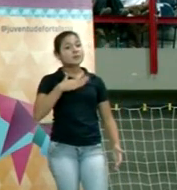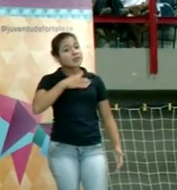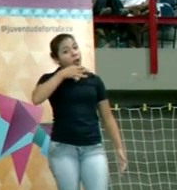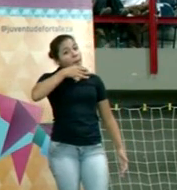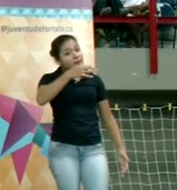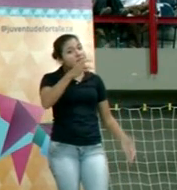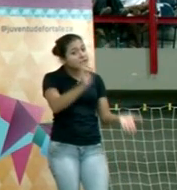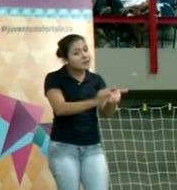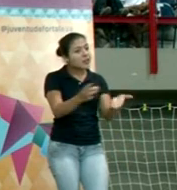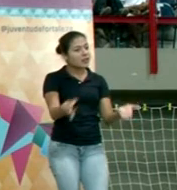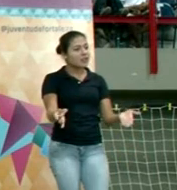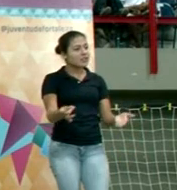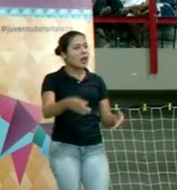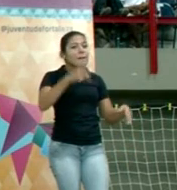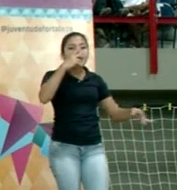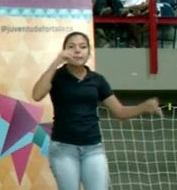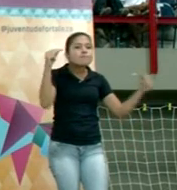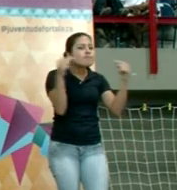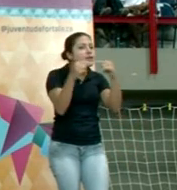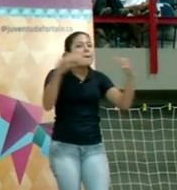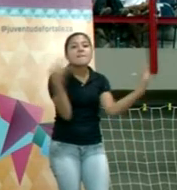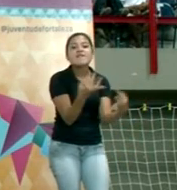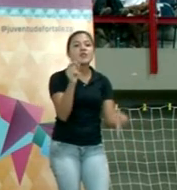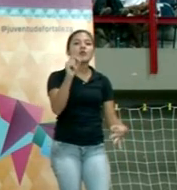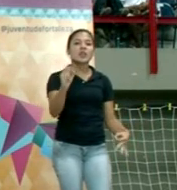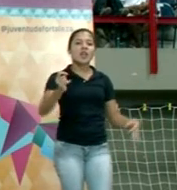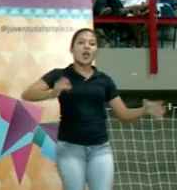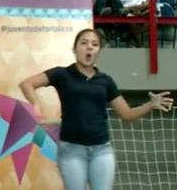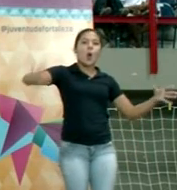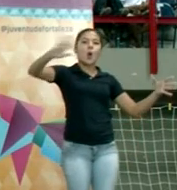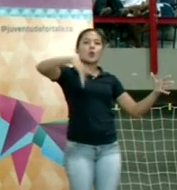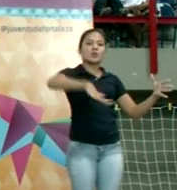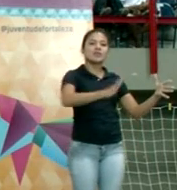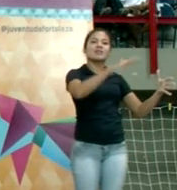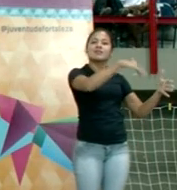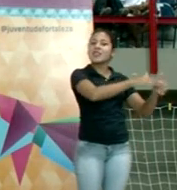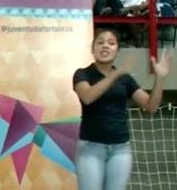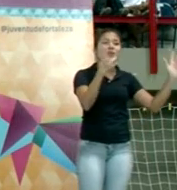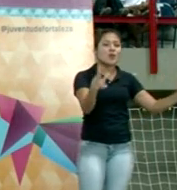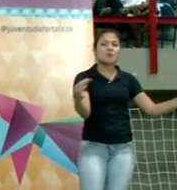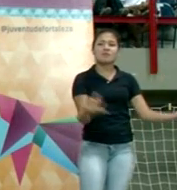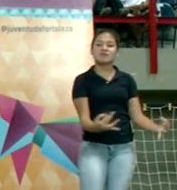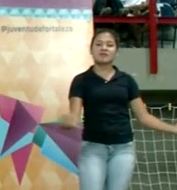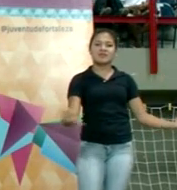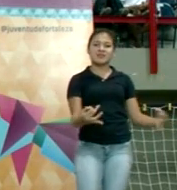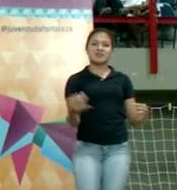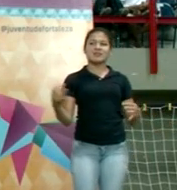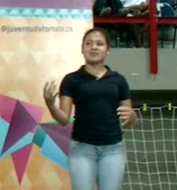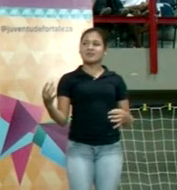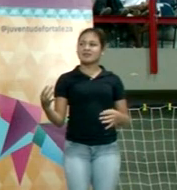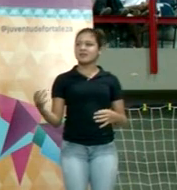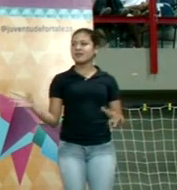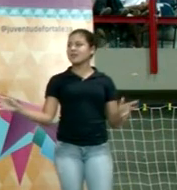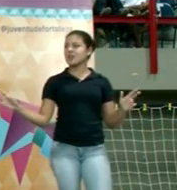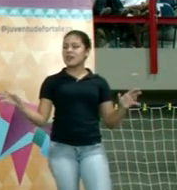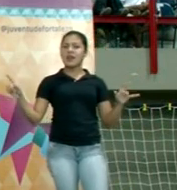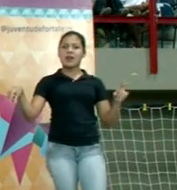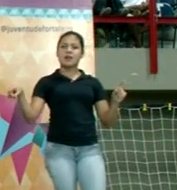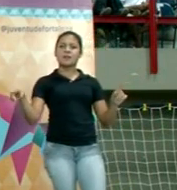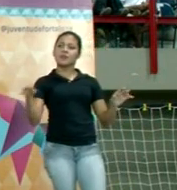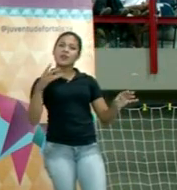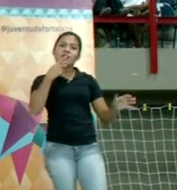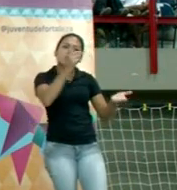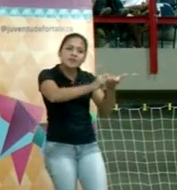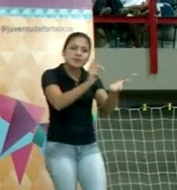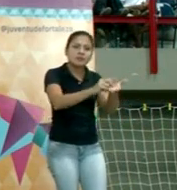melhor exemplo para a gente entender o que é que significa uma onda, principalmente uma onda transversal. Queria que vocês prestassem atenção. Não vamos falar de física, vamos